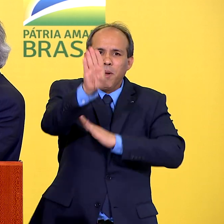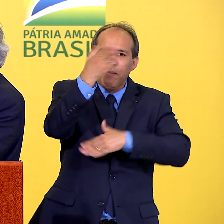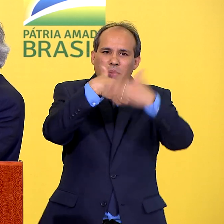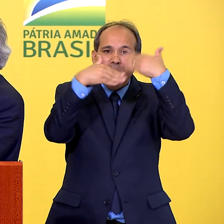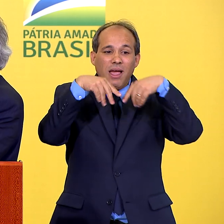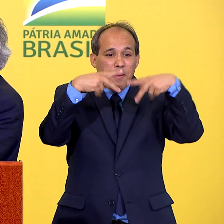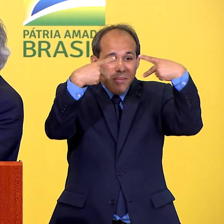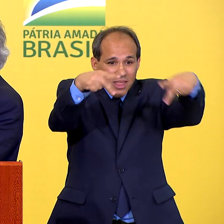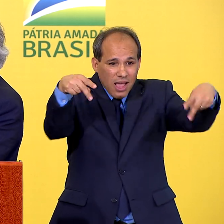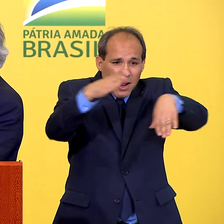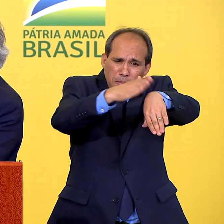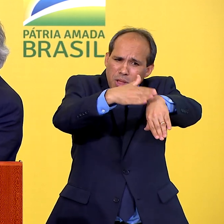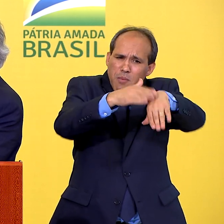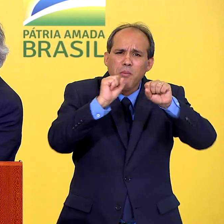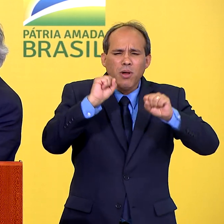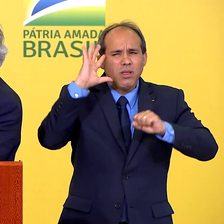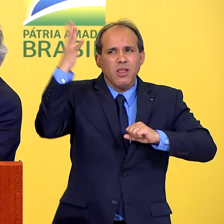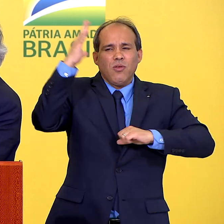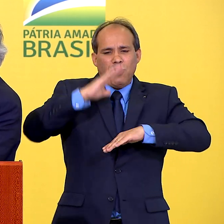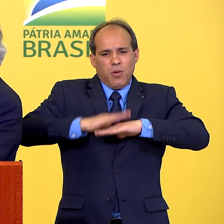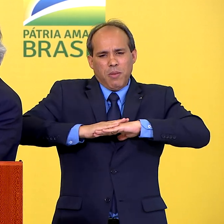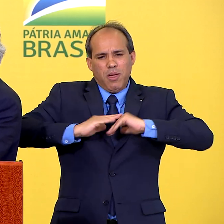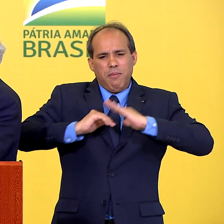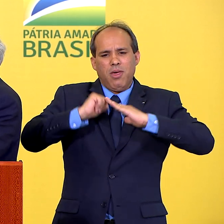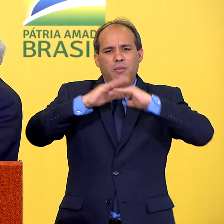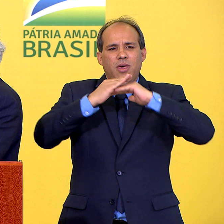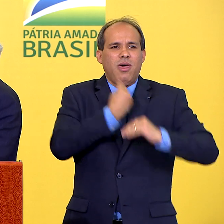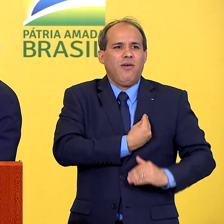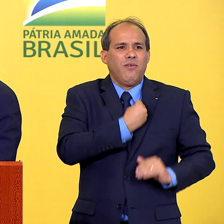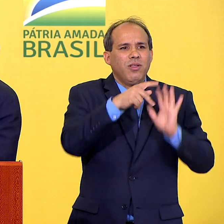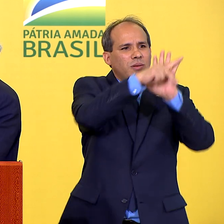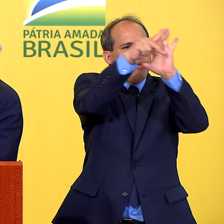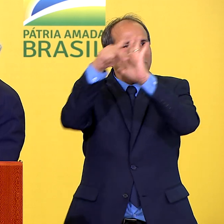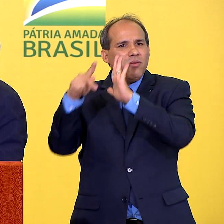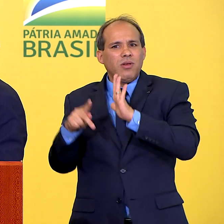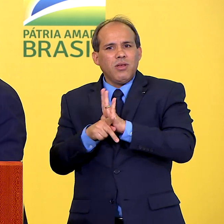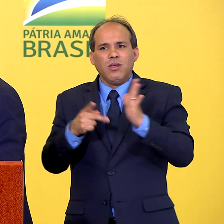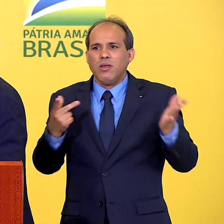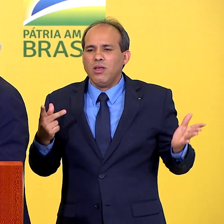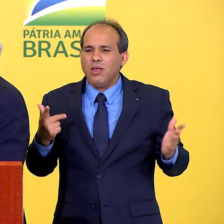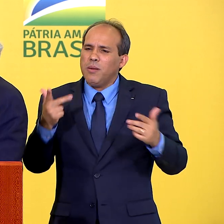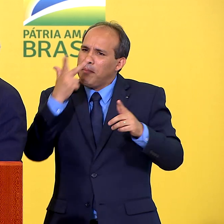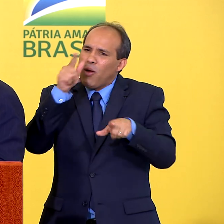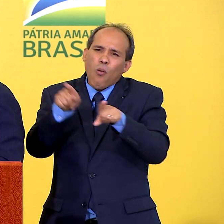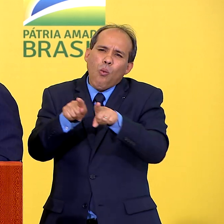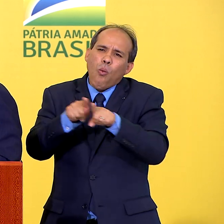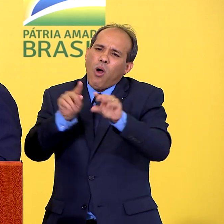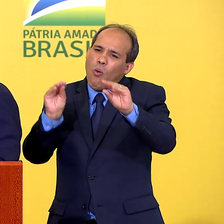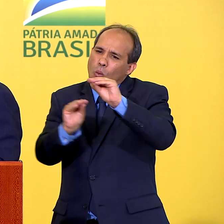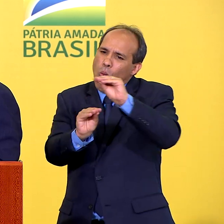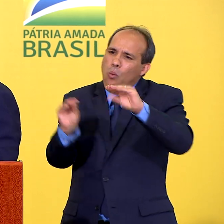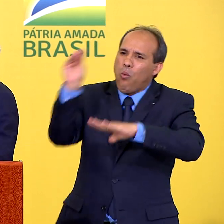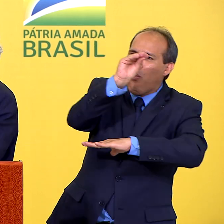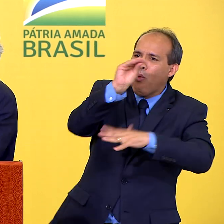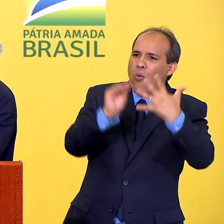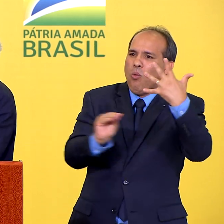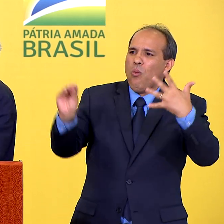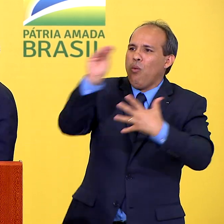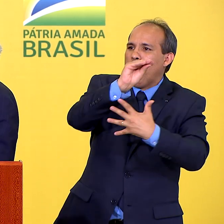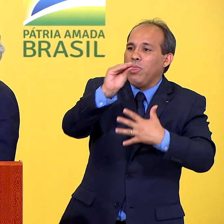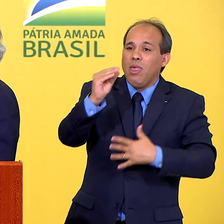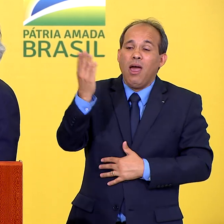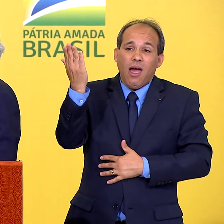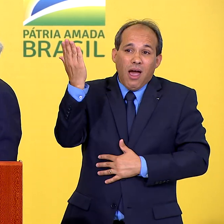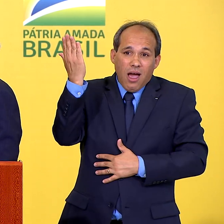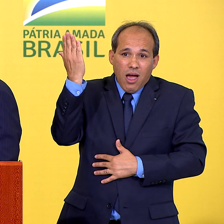possam reconstruir as suas vidas. Eles foram deslocados subitamente do seu modo de vida, ficaram